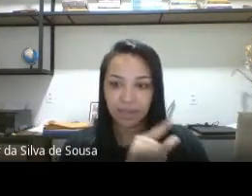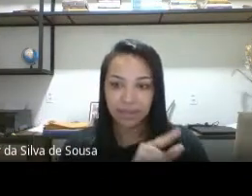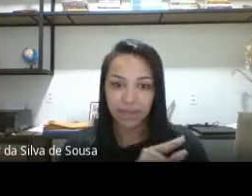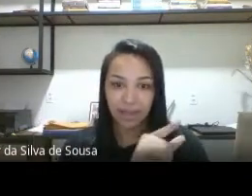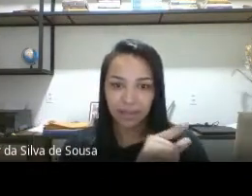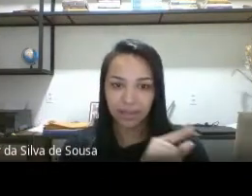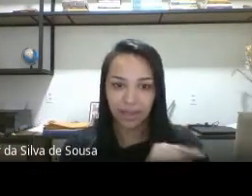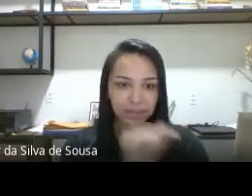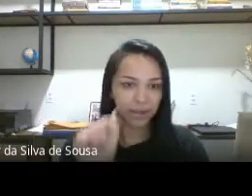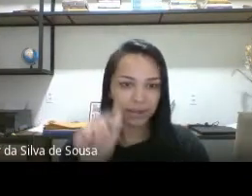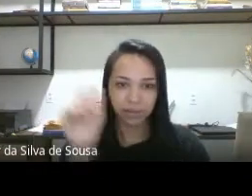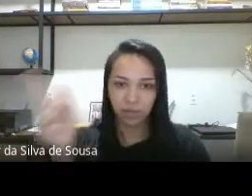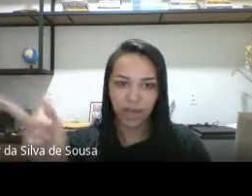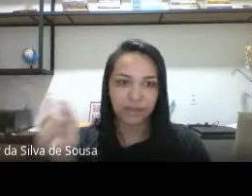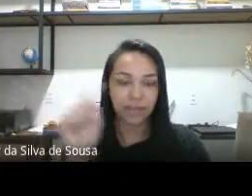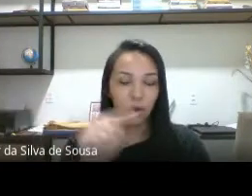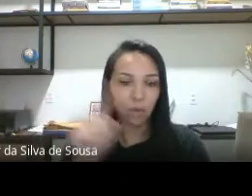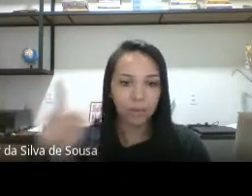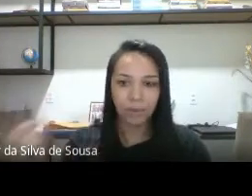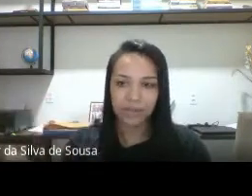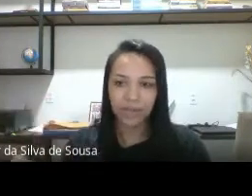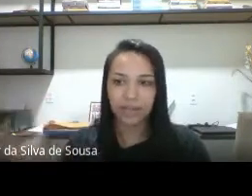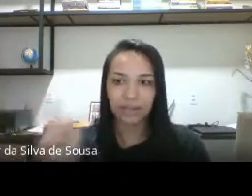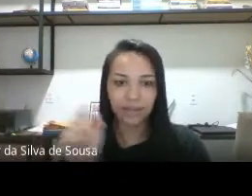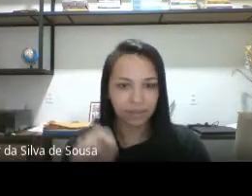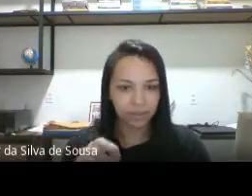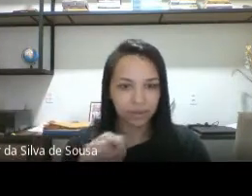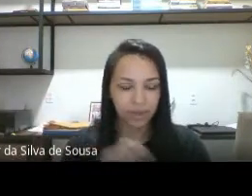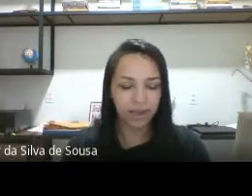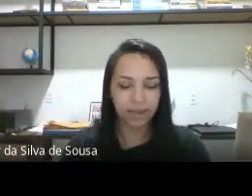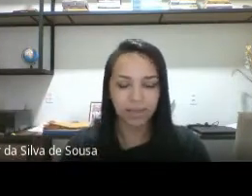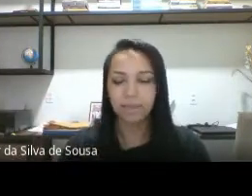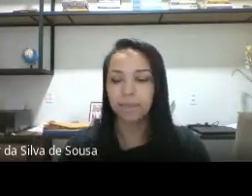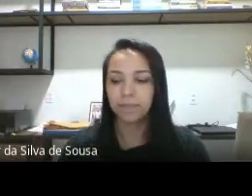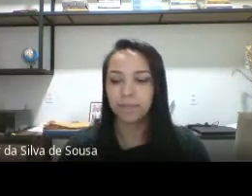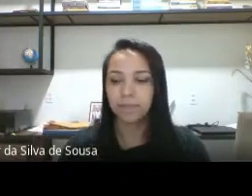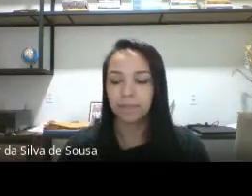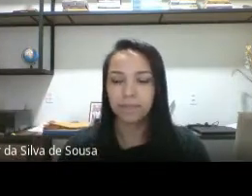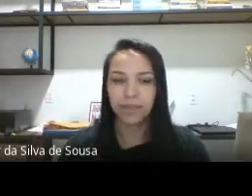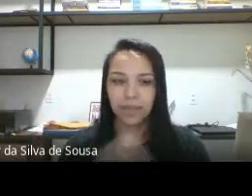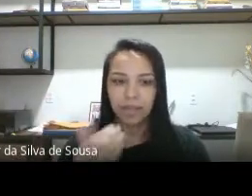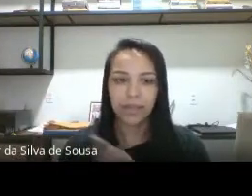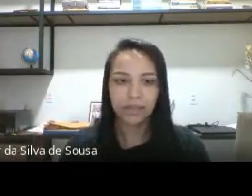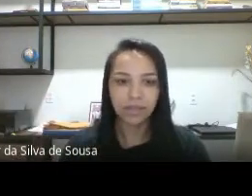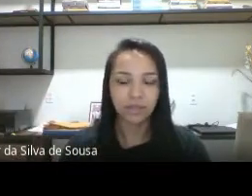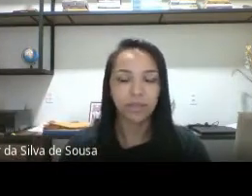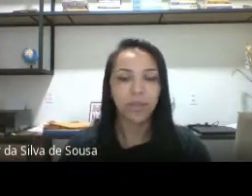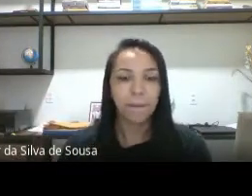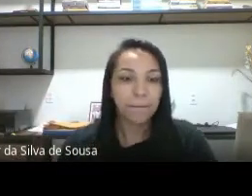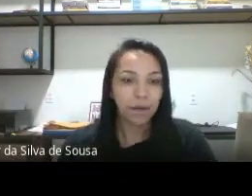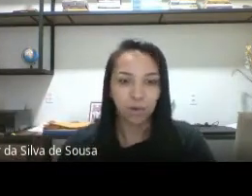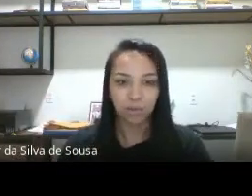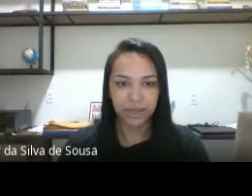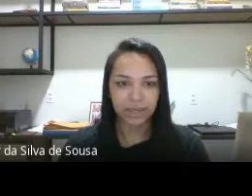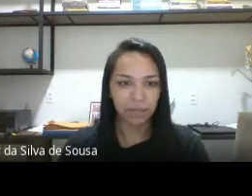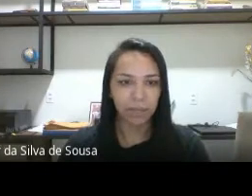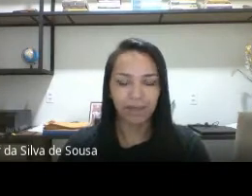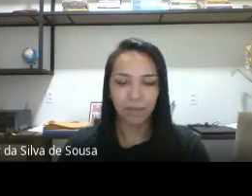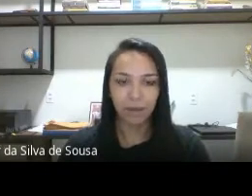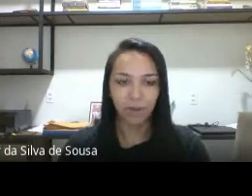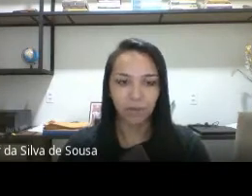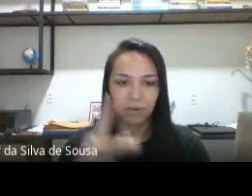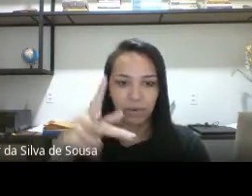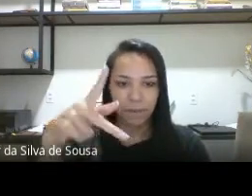cima da letra, né? Que no caso é logo após a letra que ele exige. Pão, por exemplo, a